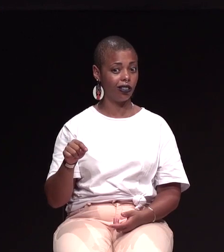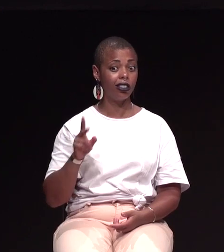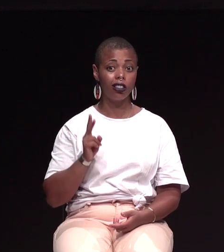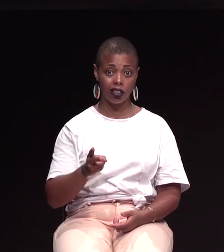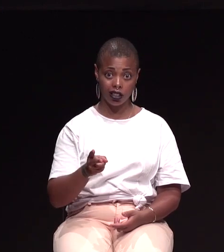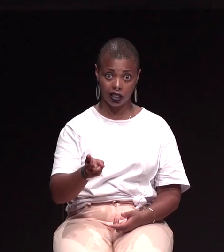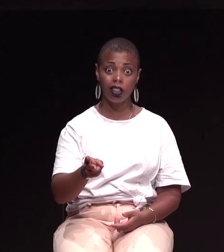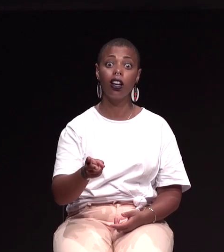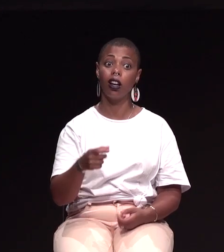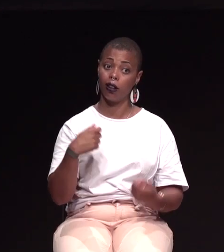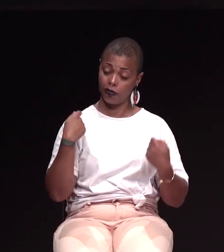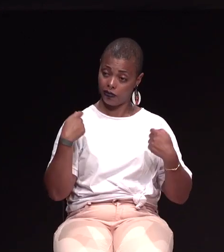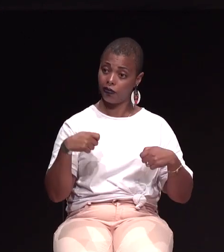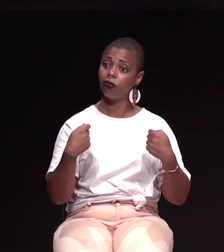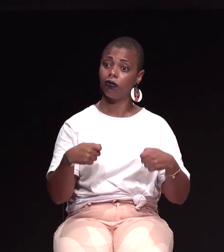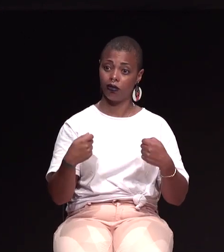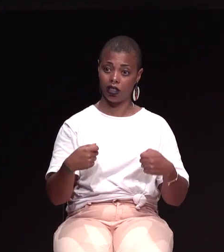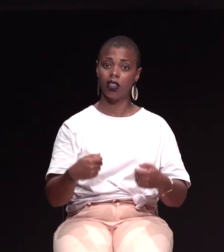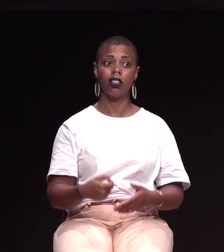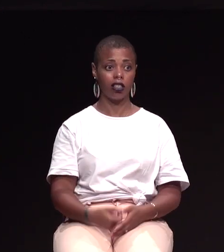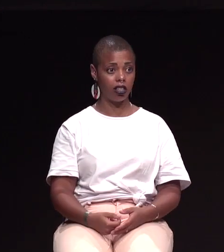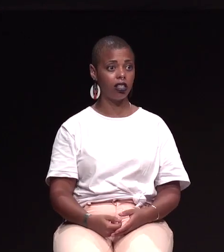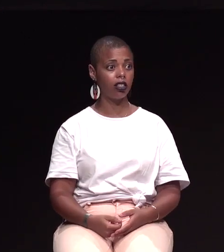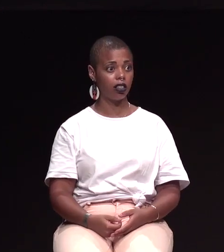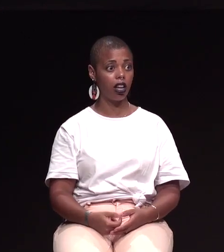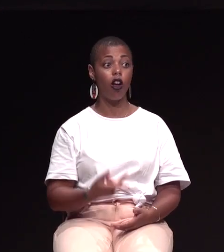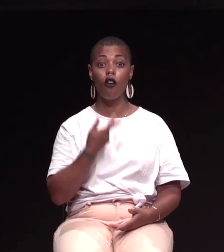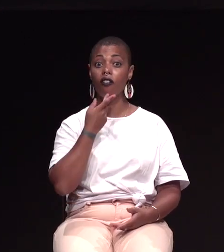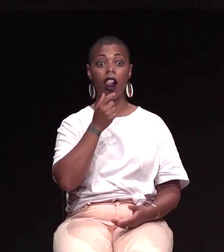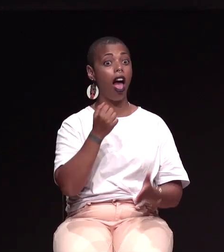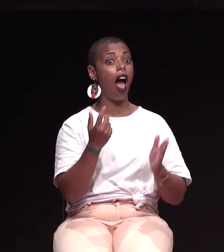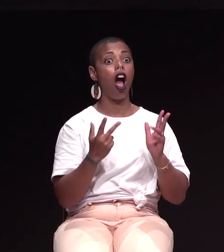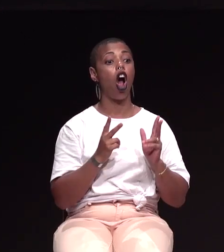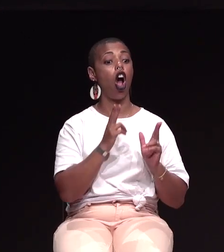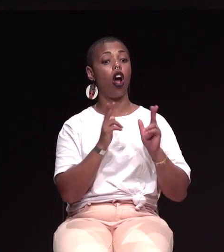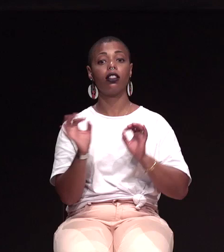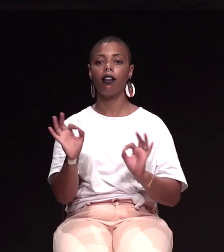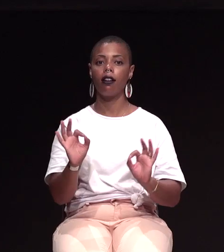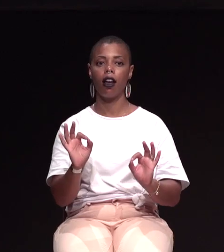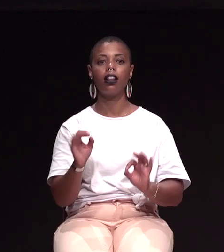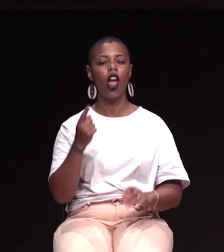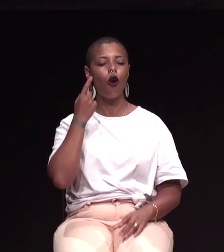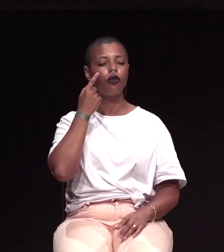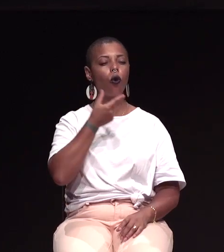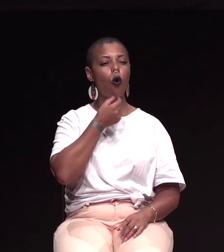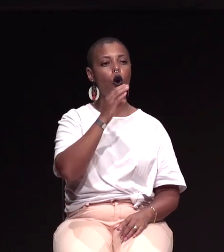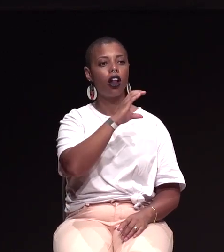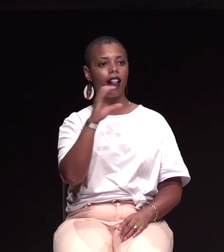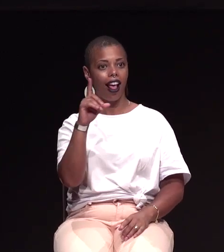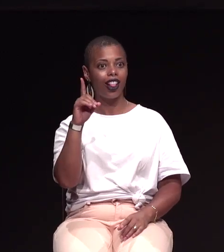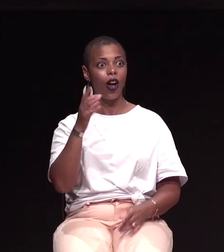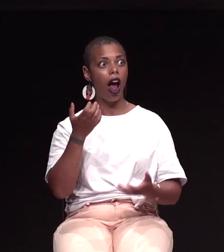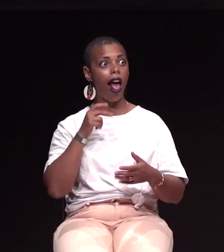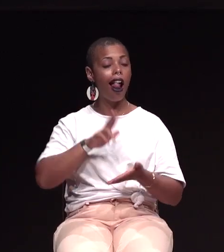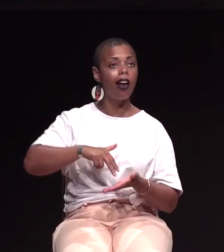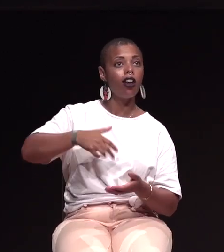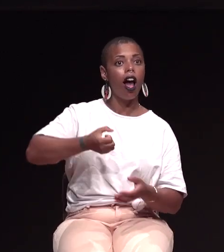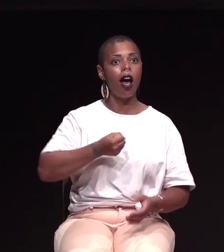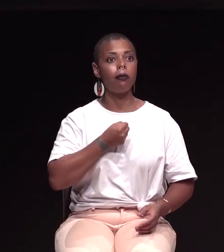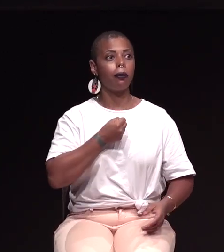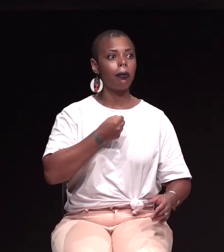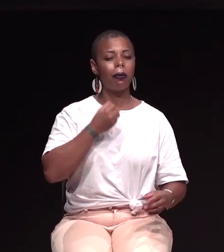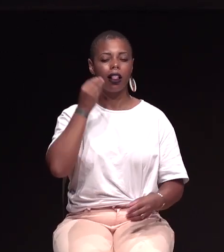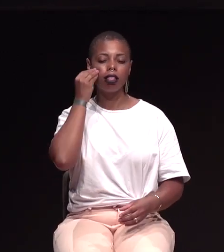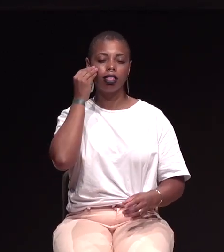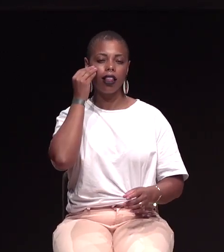edição. Não é? Houve um coordenador que se levantou assim, que queria pegar o microfone, provavelmente